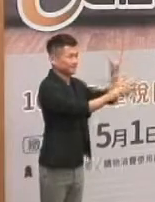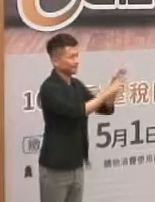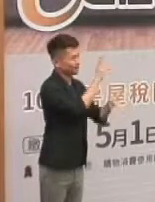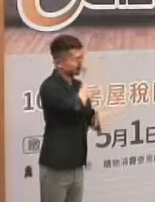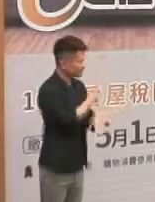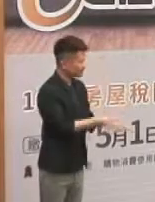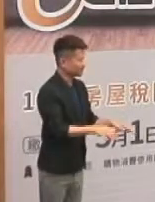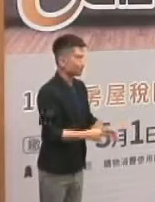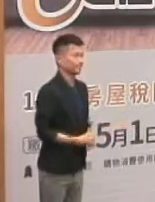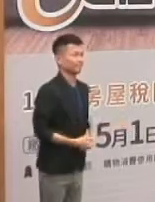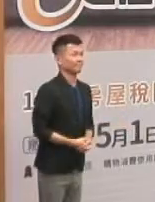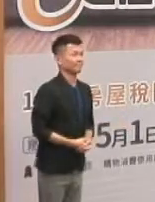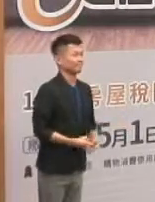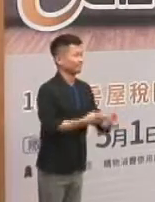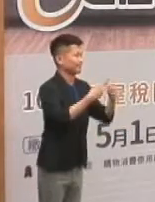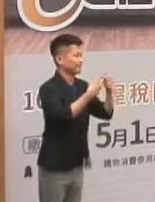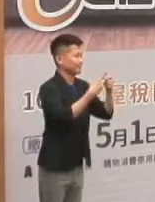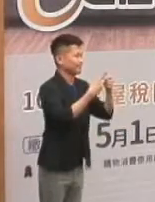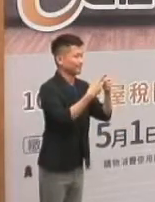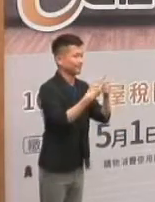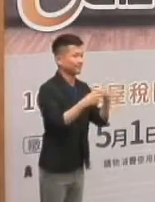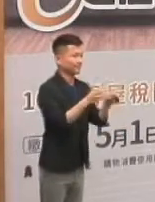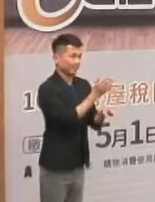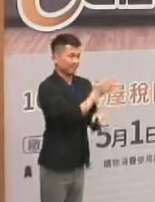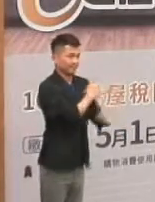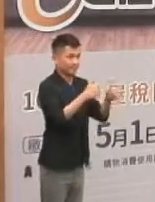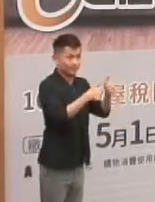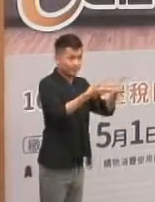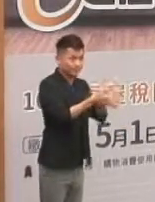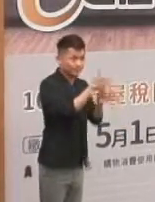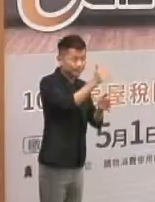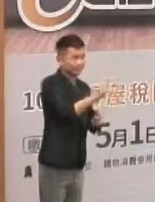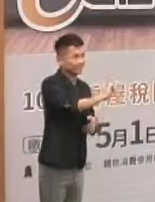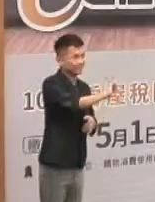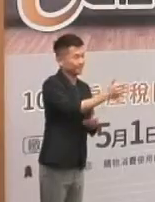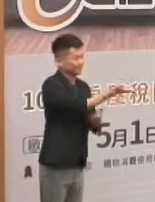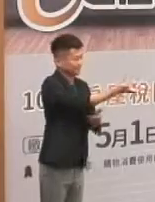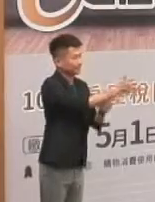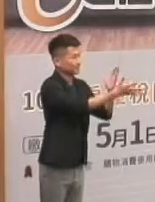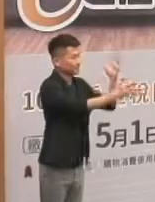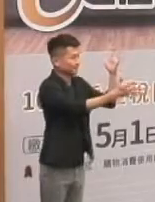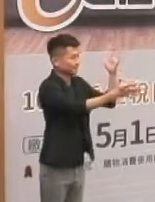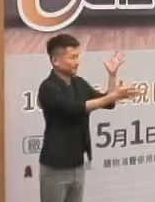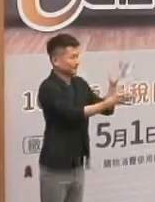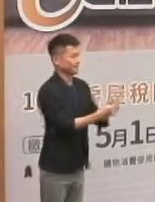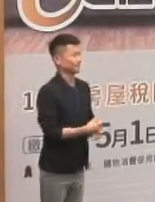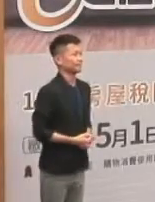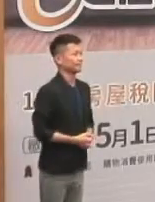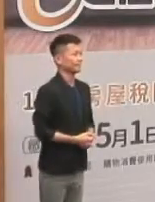晚安。以及陈曼煌副组长，欢迎您。